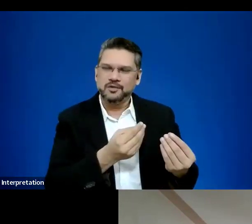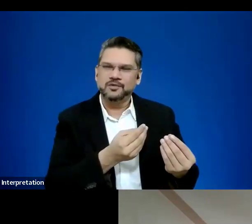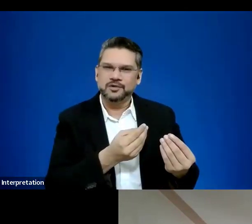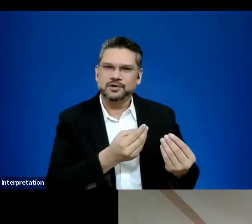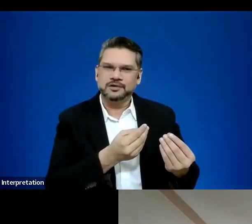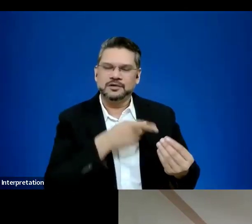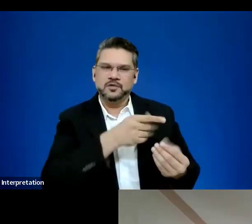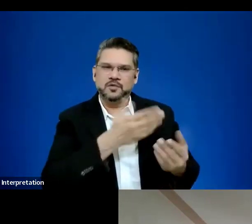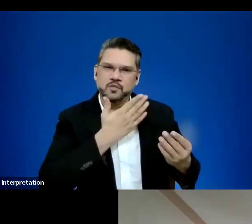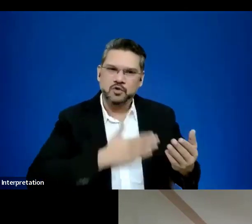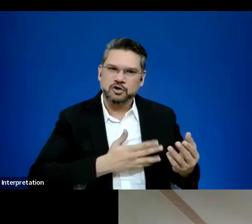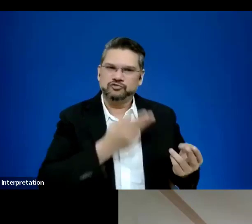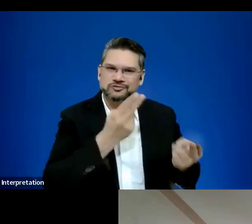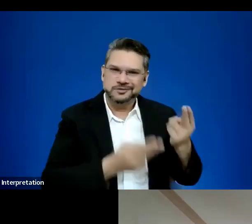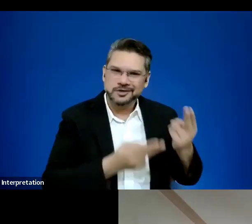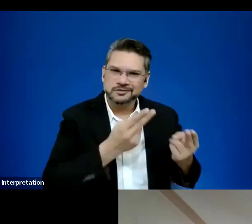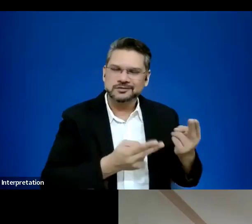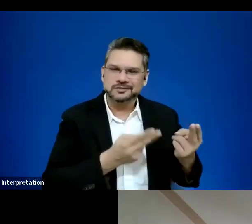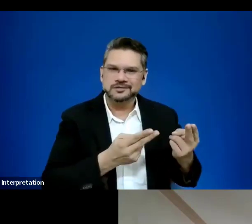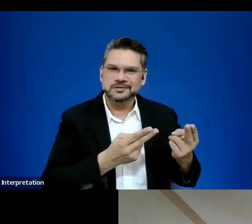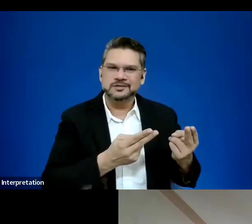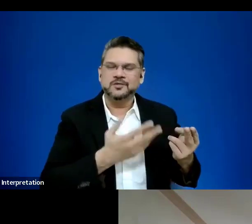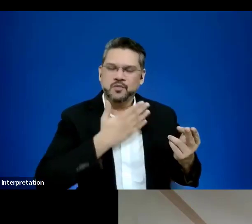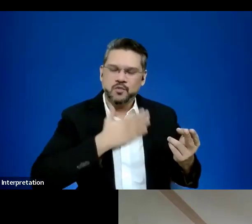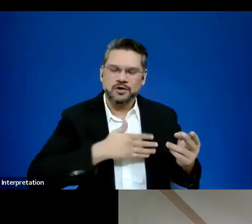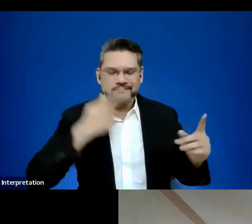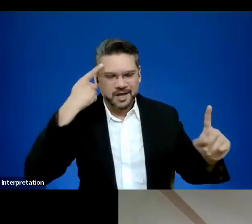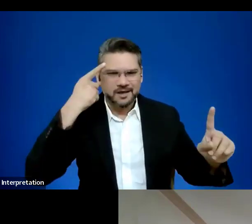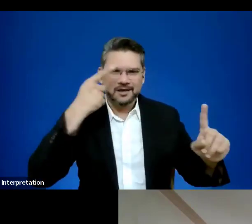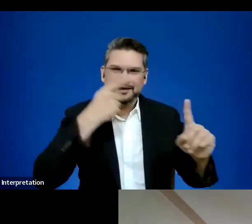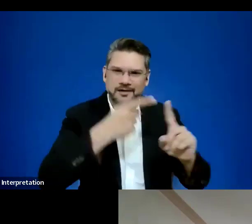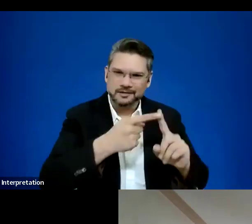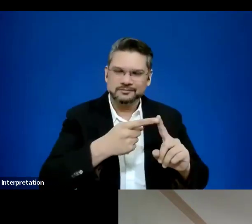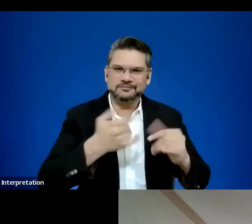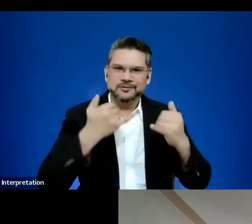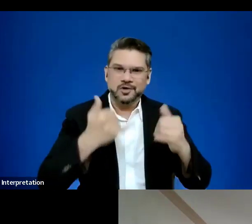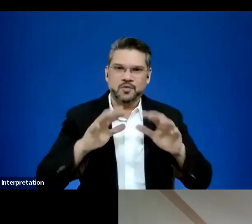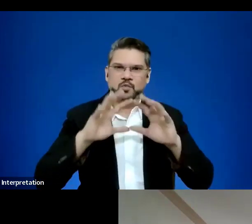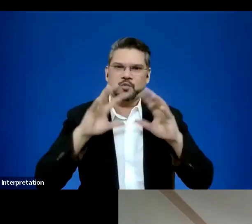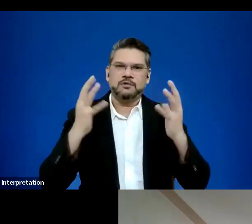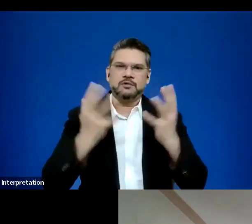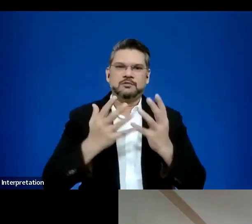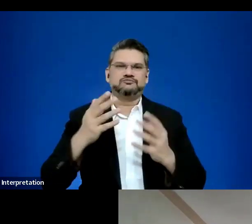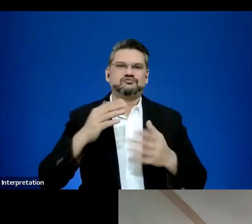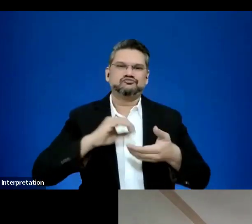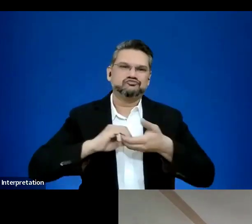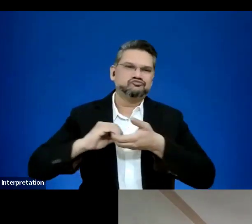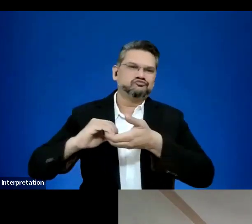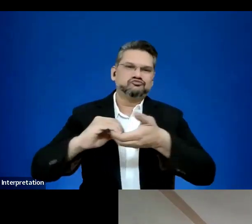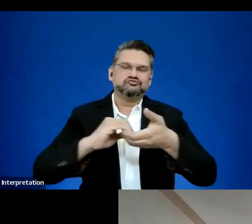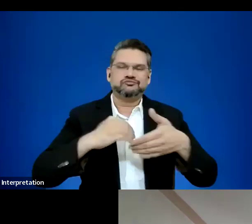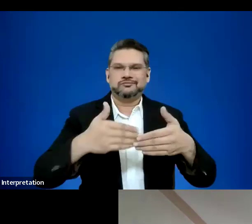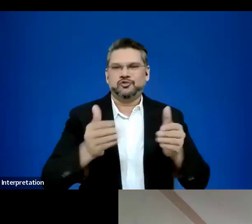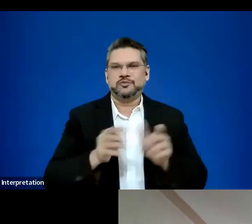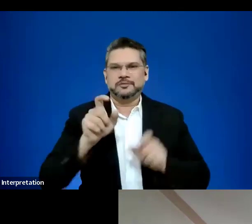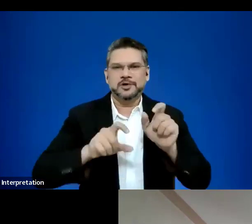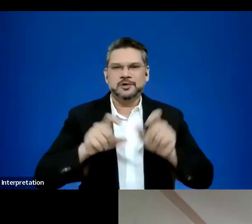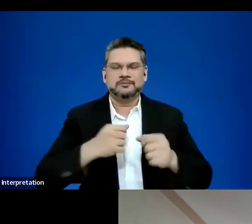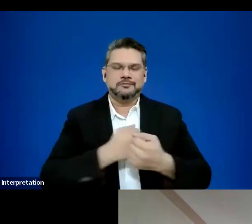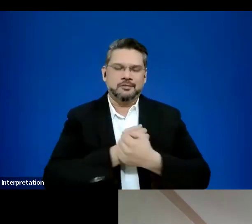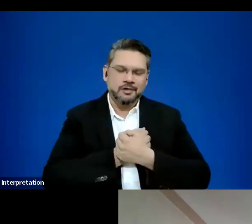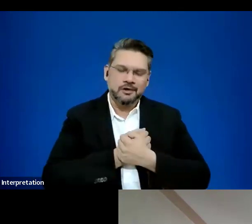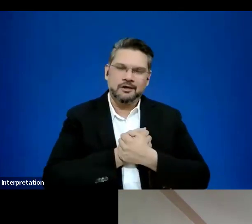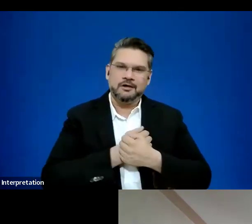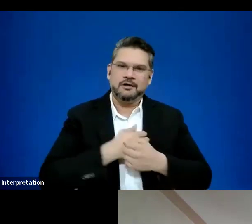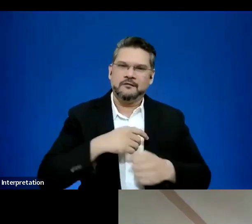我们有时候会怀疑说我们是否会被爱。 哦，我的妈妈呢，她